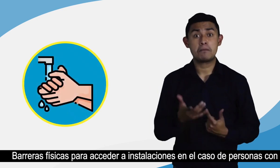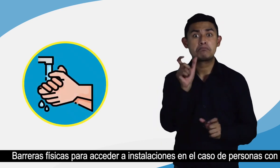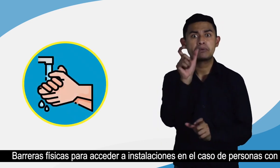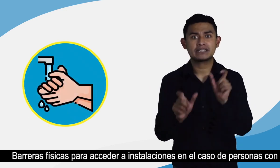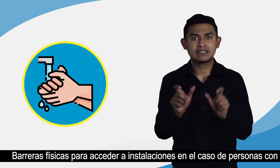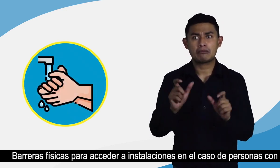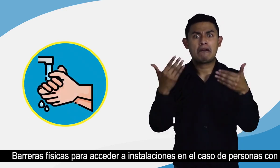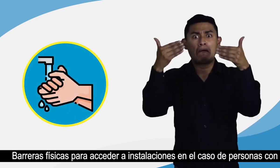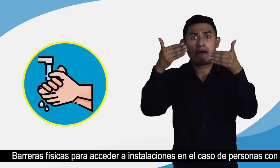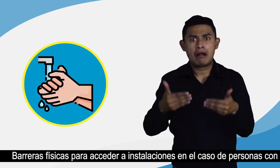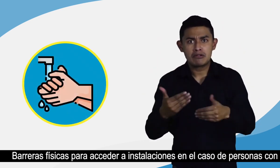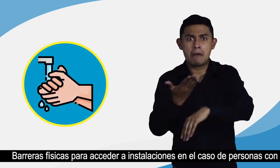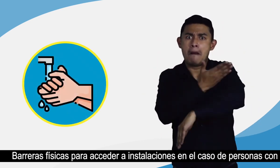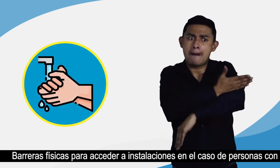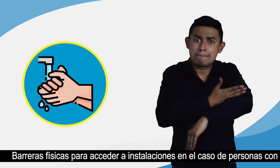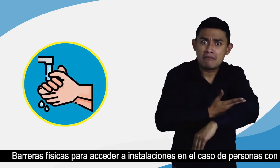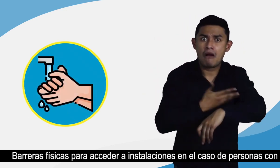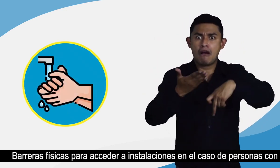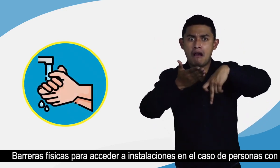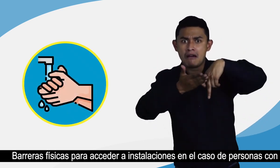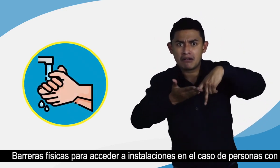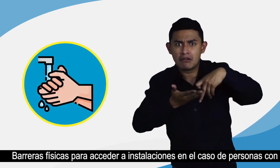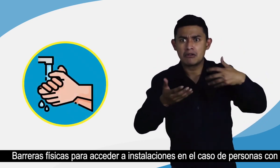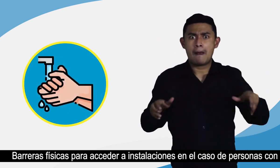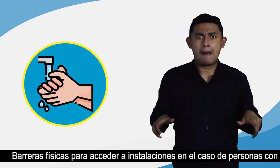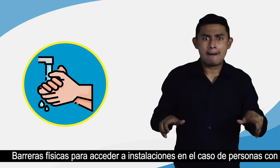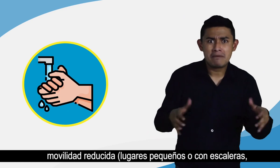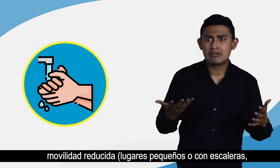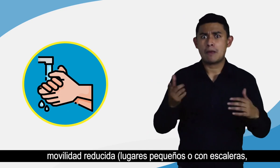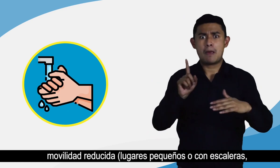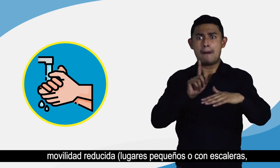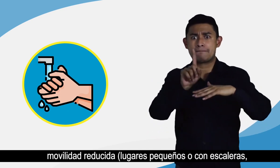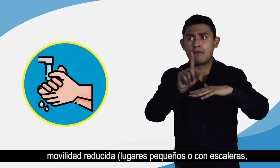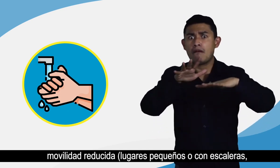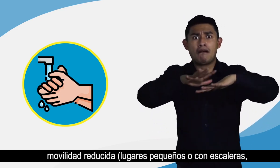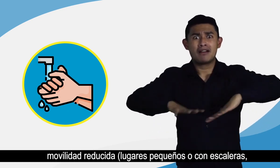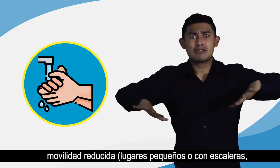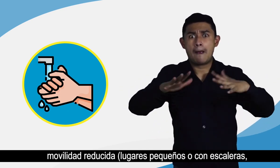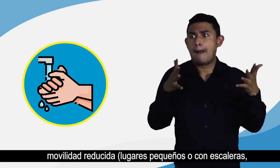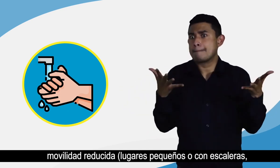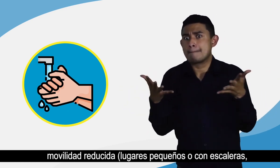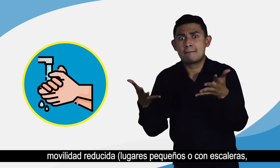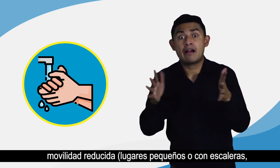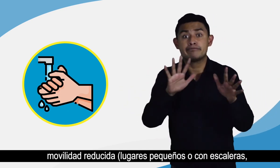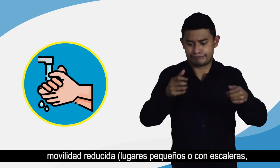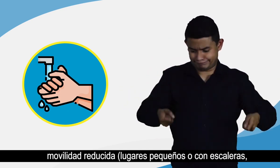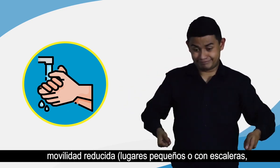Barreras físicas para acceder a instalaciones en el caso de personas con movilidad reducida. Lugares pequeños o con